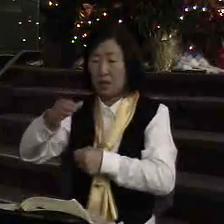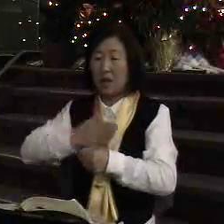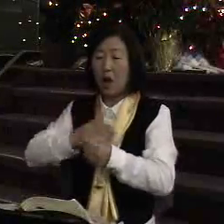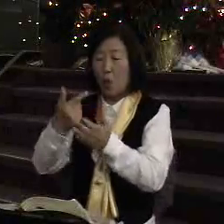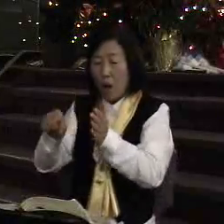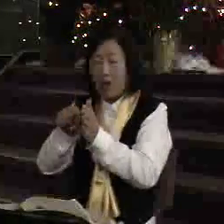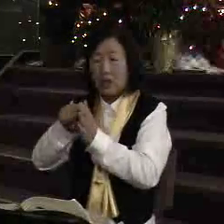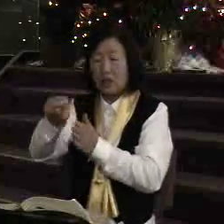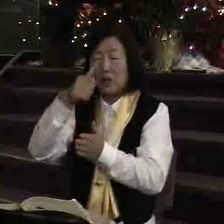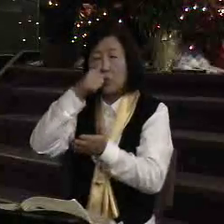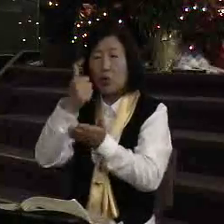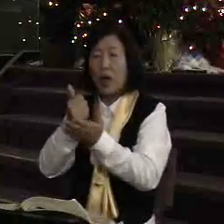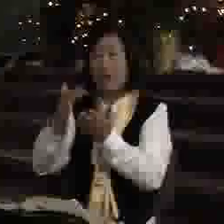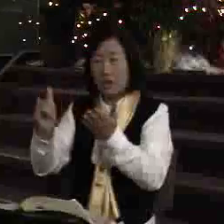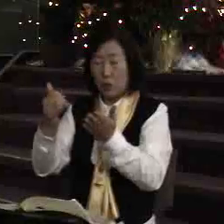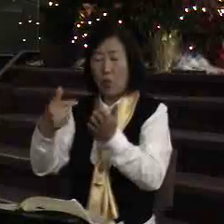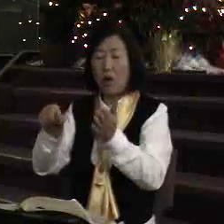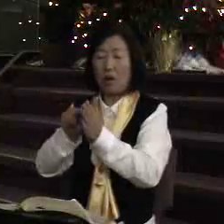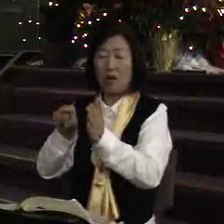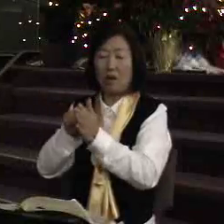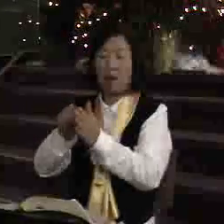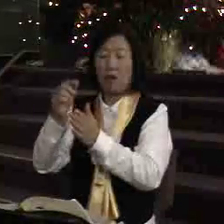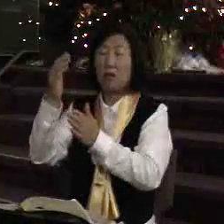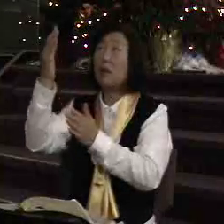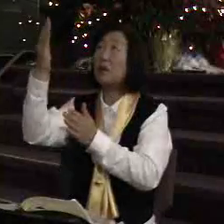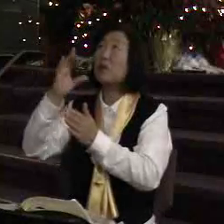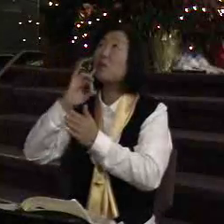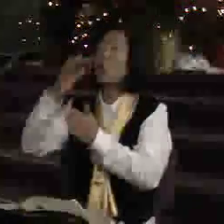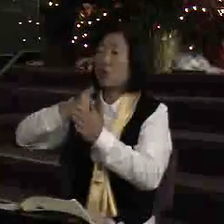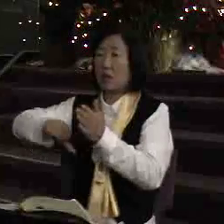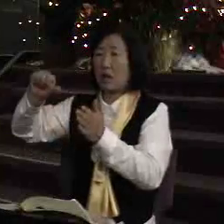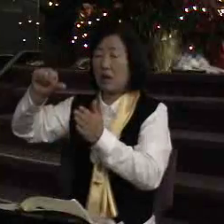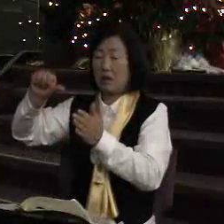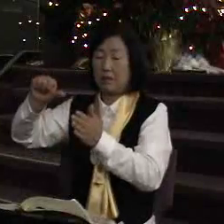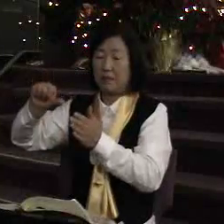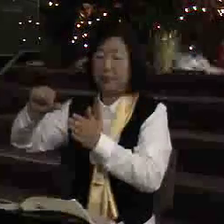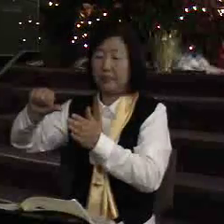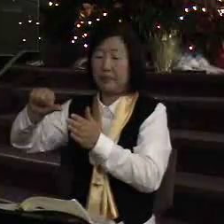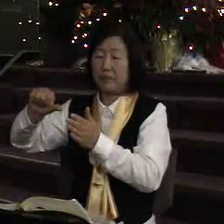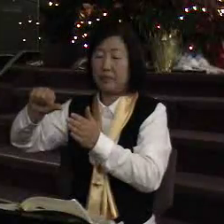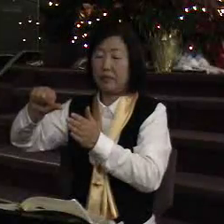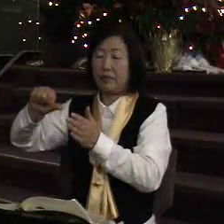위하여, 이 죄를 위하여 당신의 독생자를